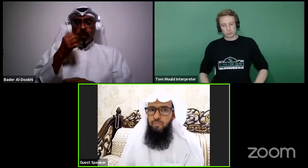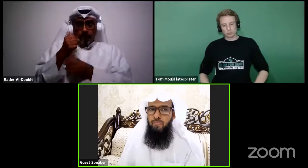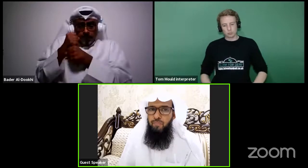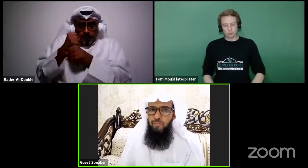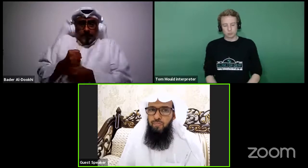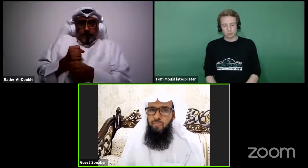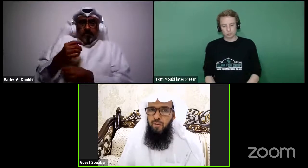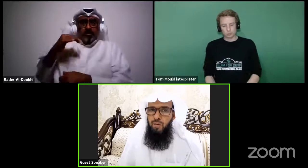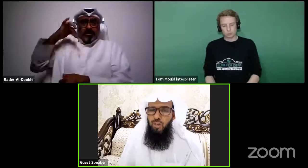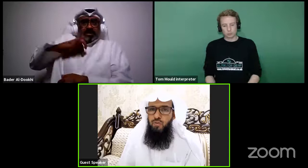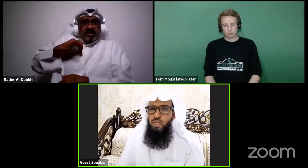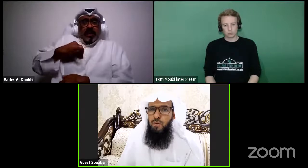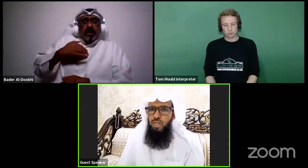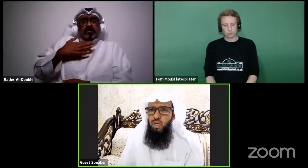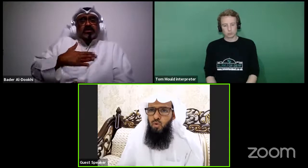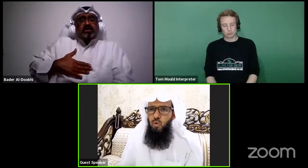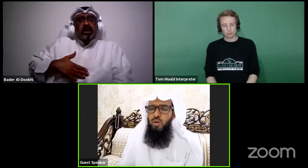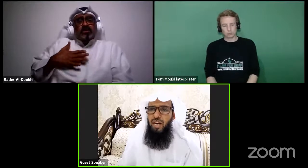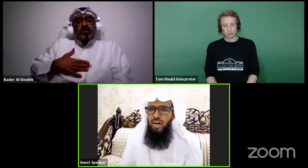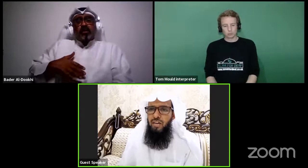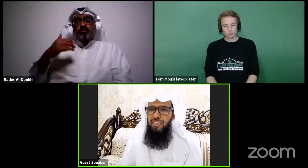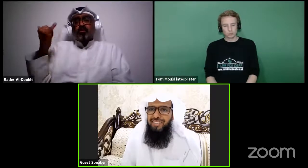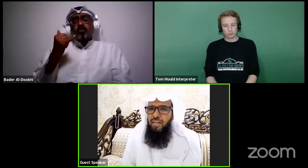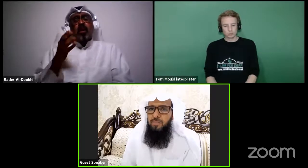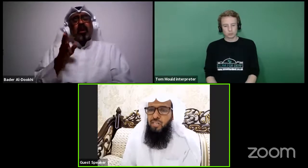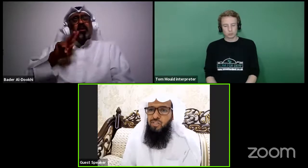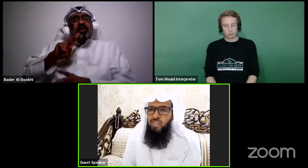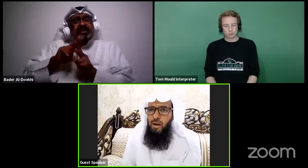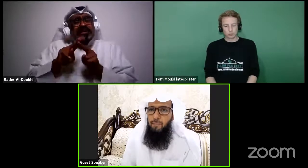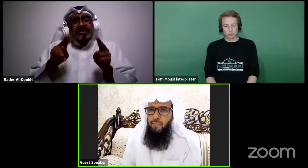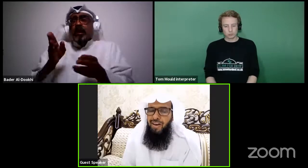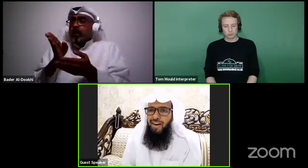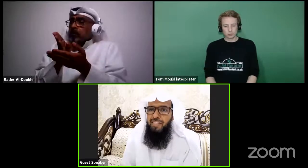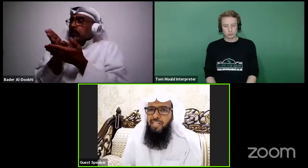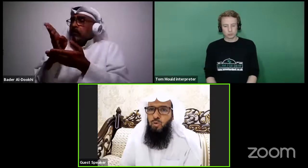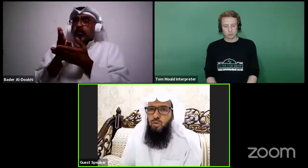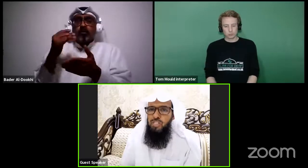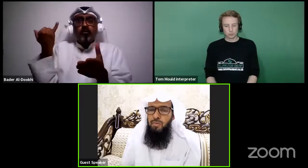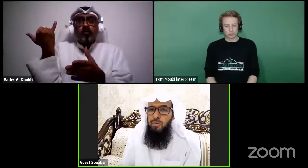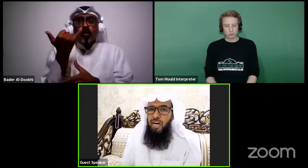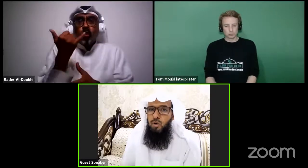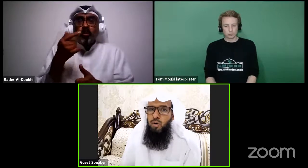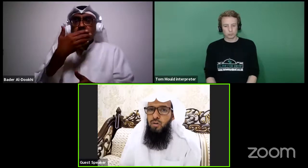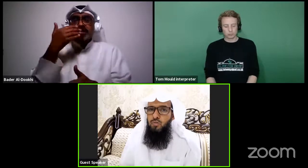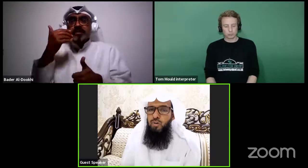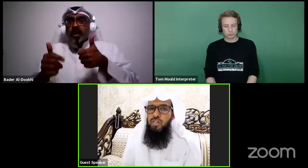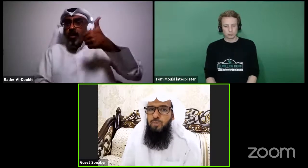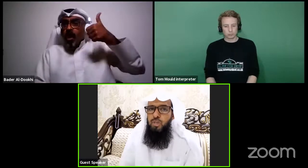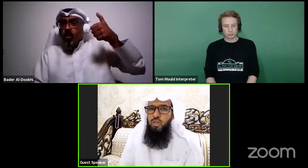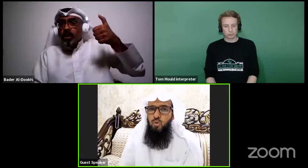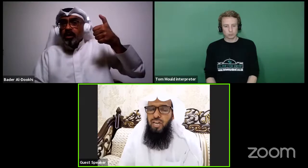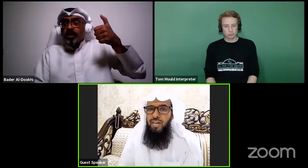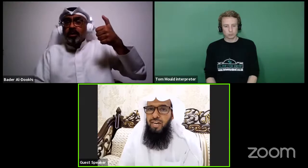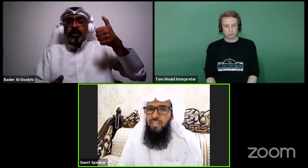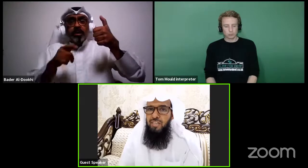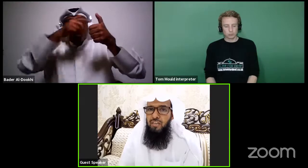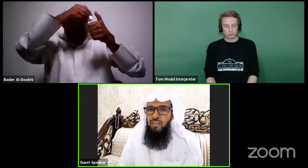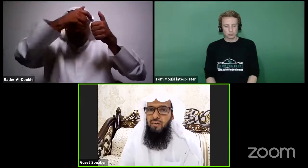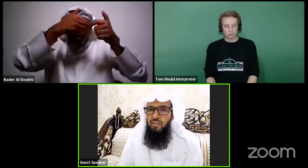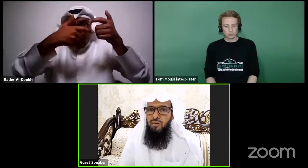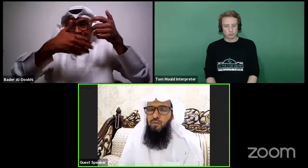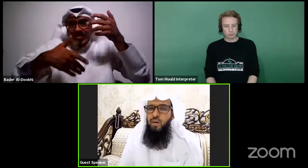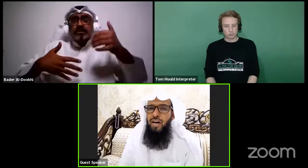فيها في جميع شؤونها، ينطلق من الصيام حتى يكون الصبر معه في جميع شؤون